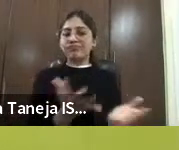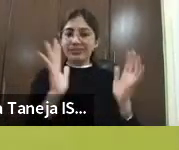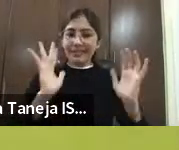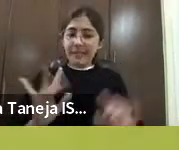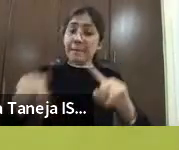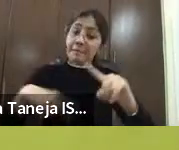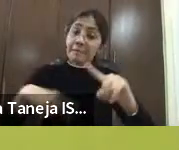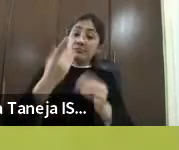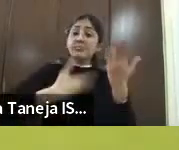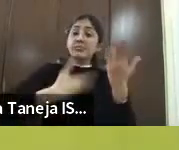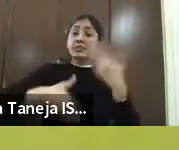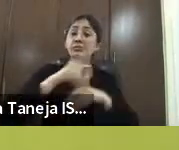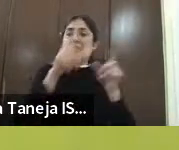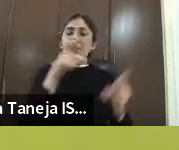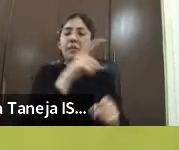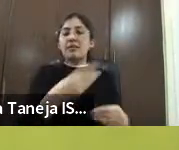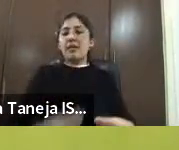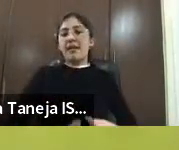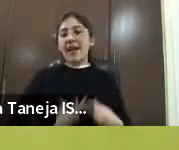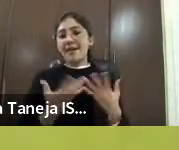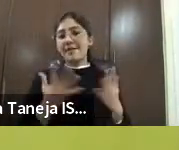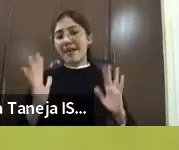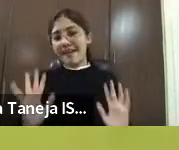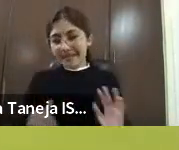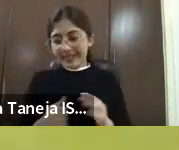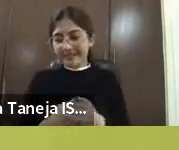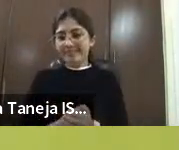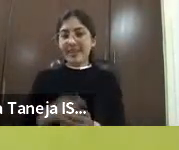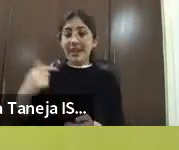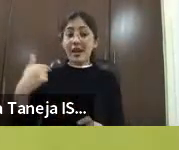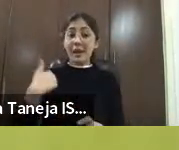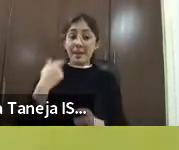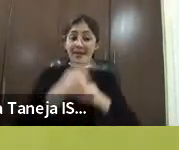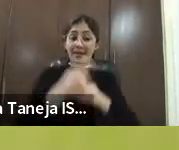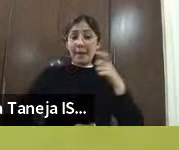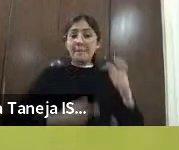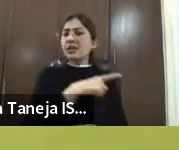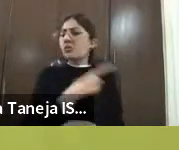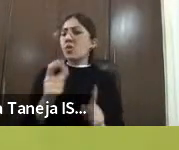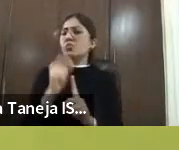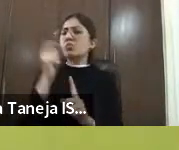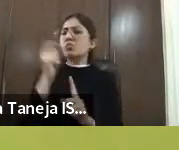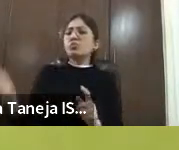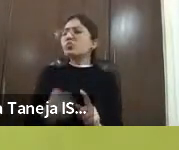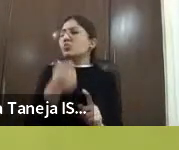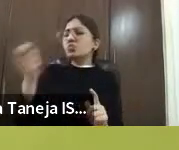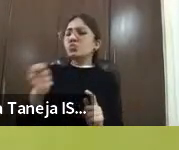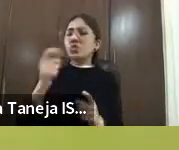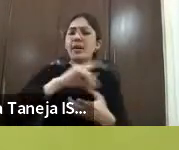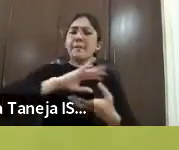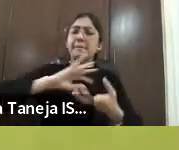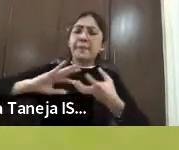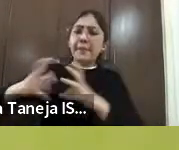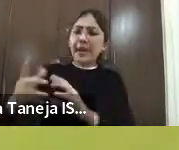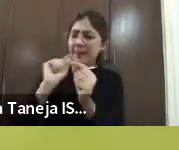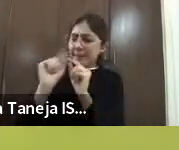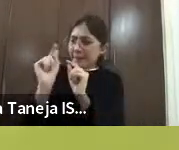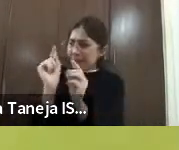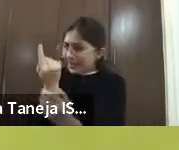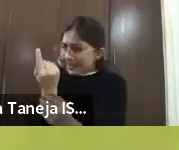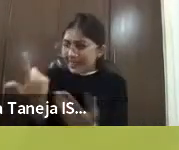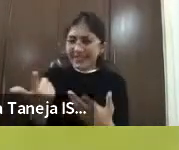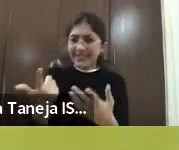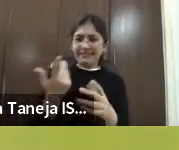प्रदान करेगा। मेरी कंपनी पूजा से संबंधित प्रोडक्ट बनाती है। इसमें जोत बत्ती, सामरानी का